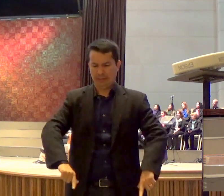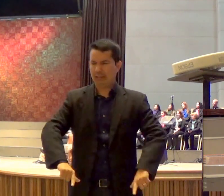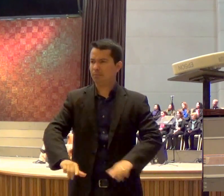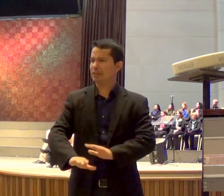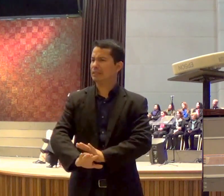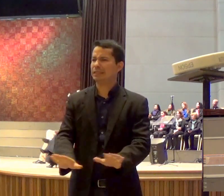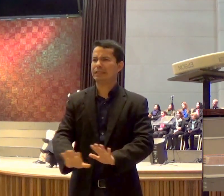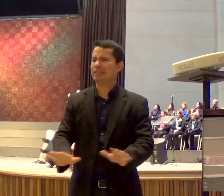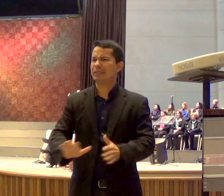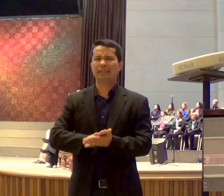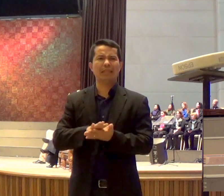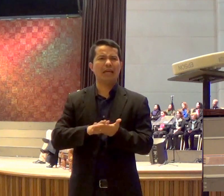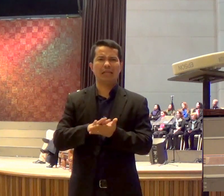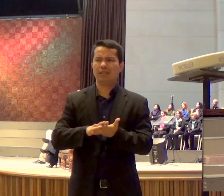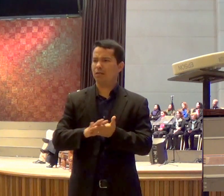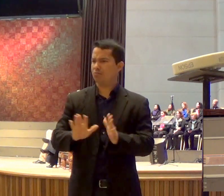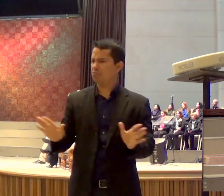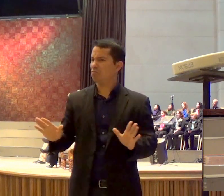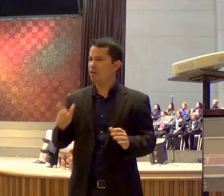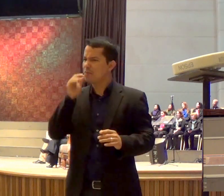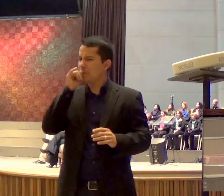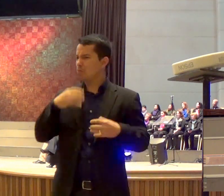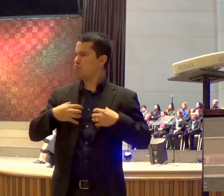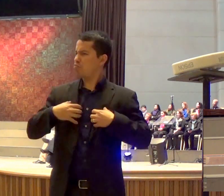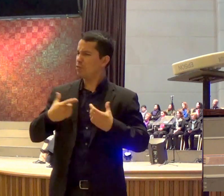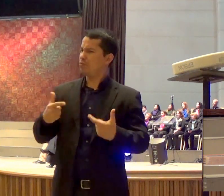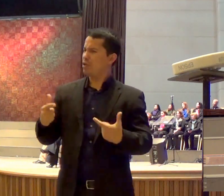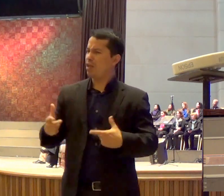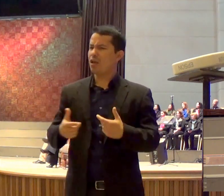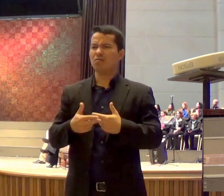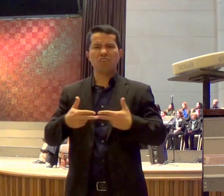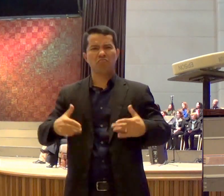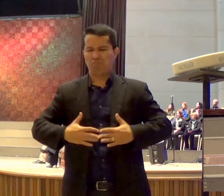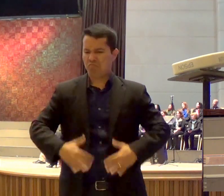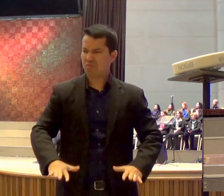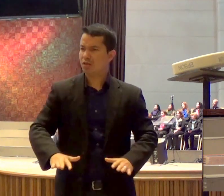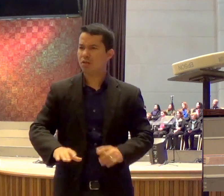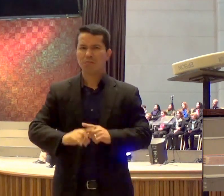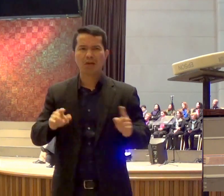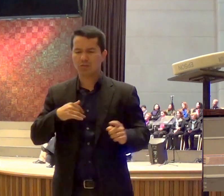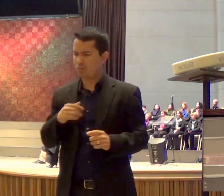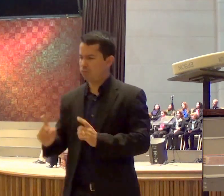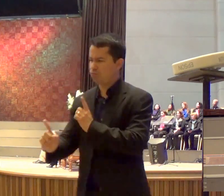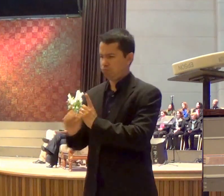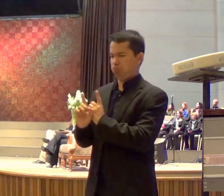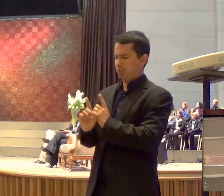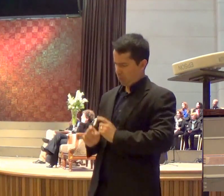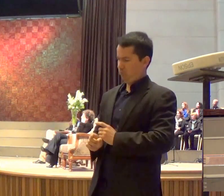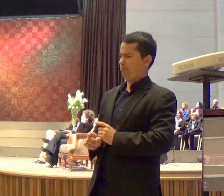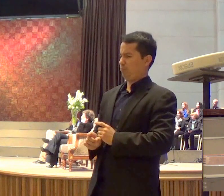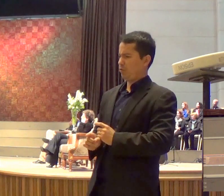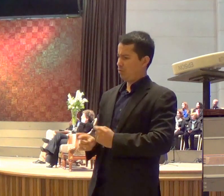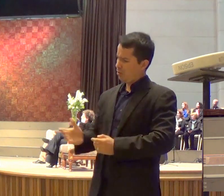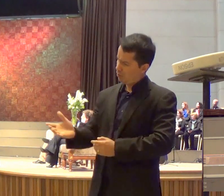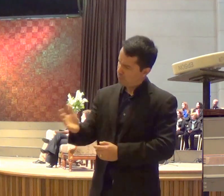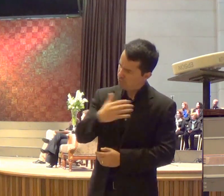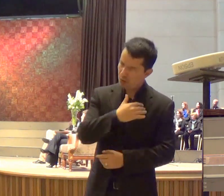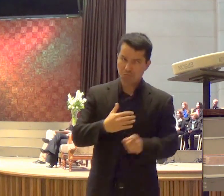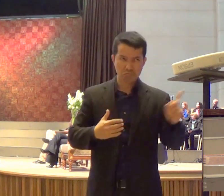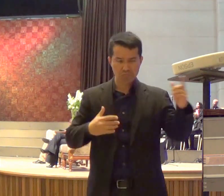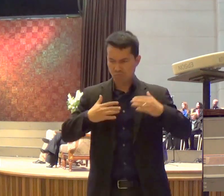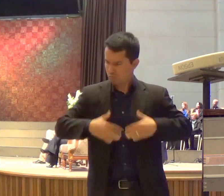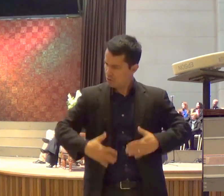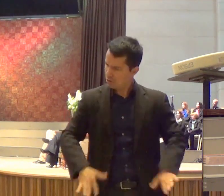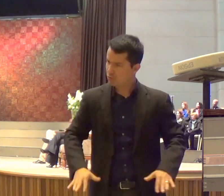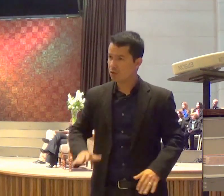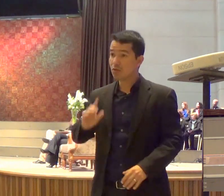para tomar um banho naquele restaurante que gostoso tomar um banho né ela tava muito suja e aí ela ficou no banheiro tomando